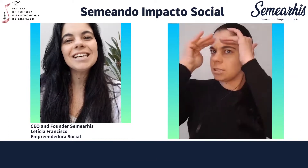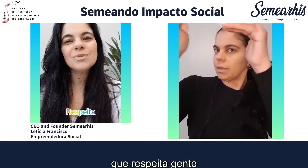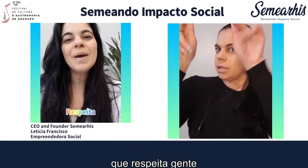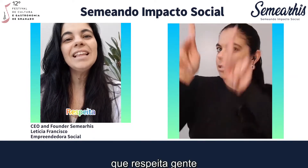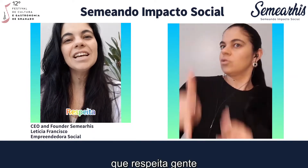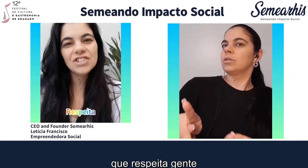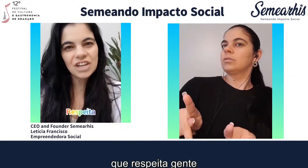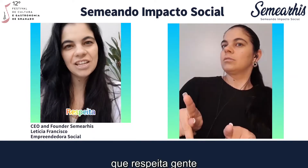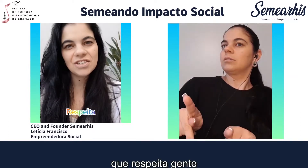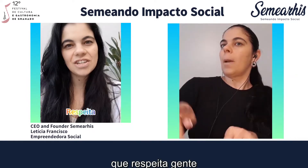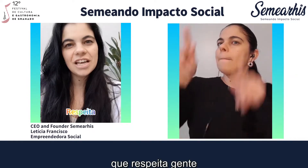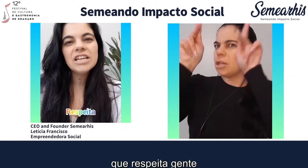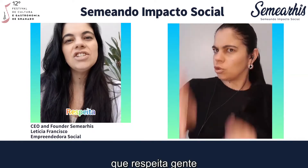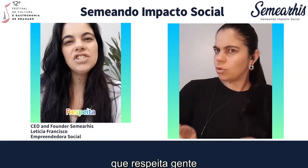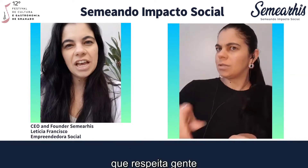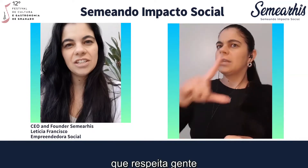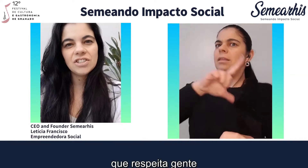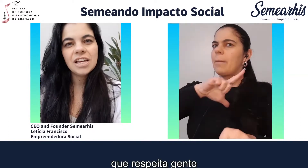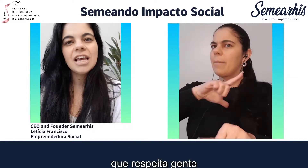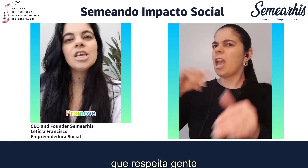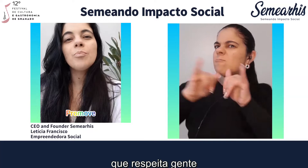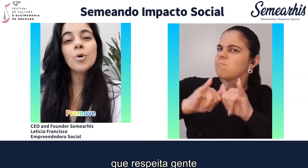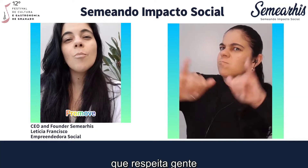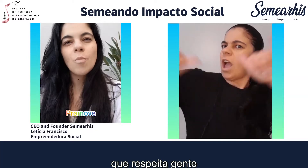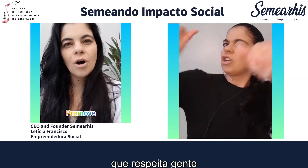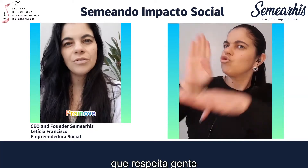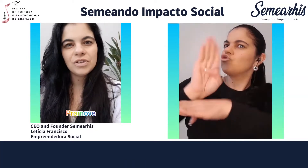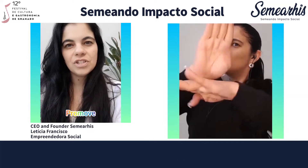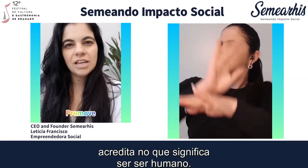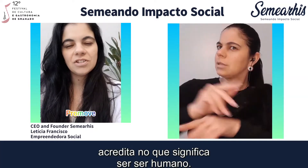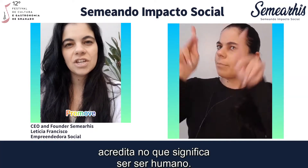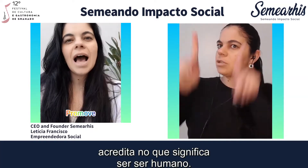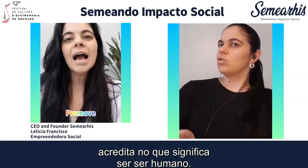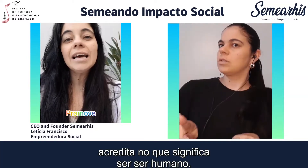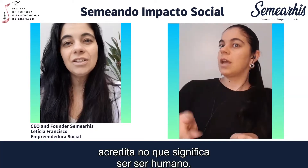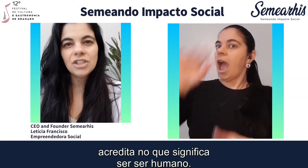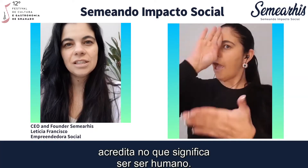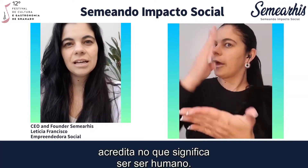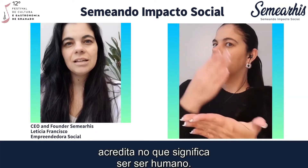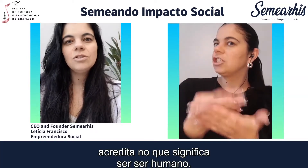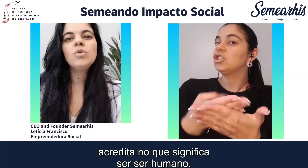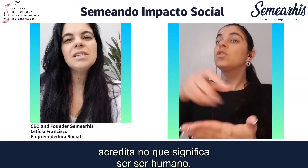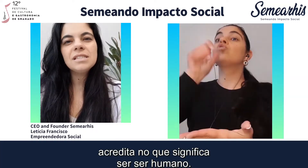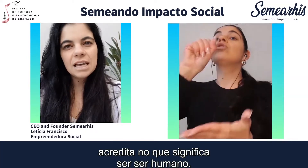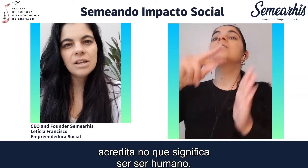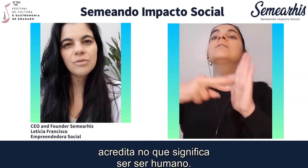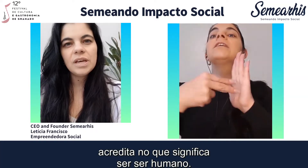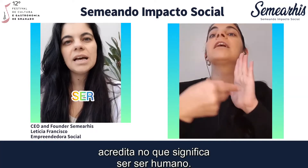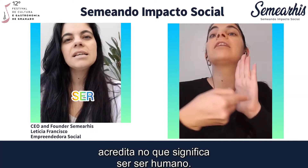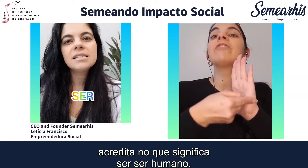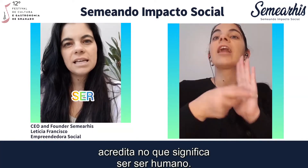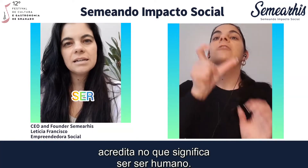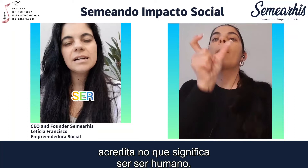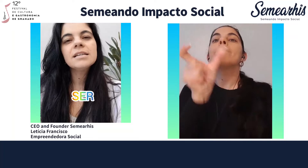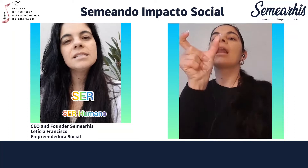que respeita gente. Gente que promove gente. Acredita no que